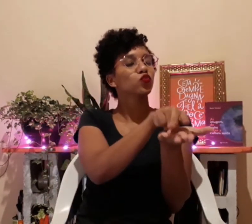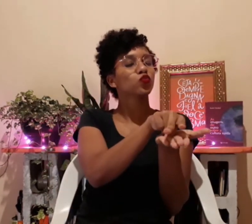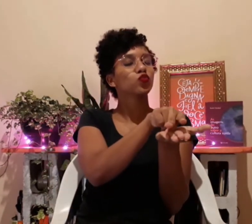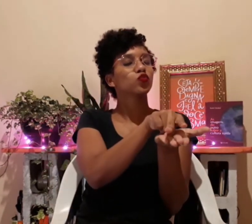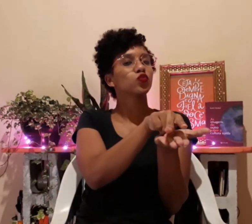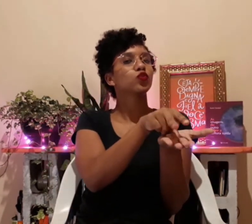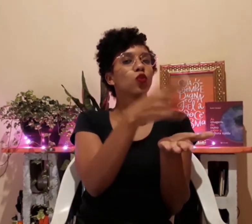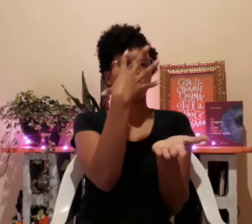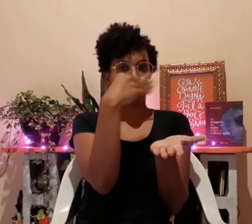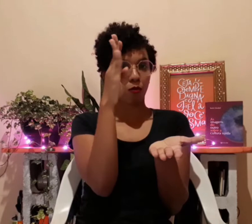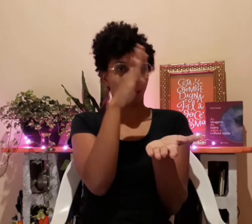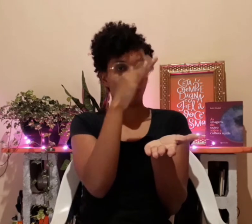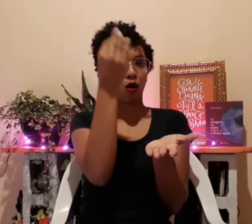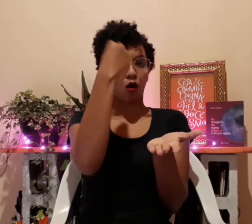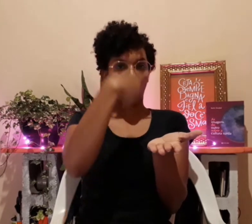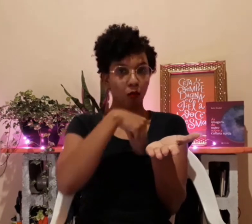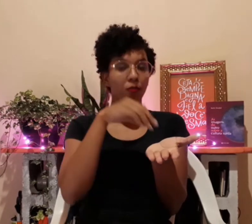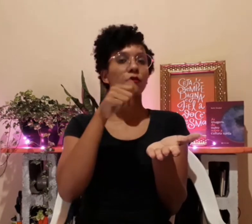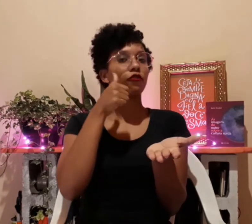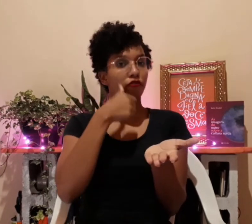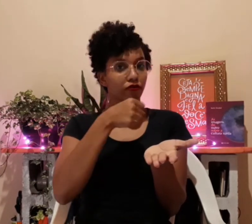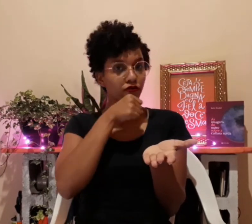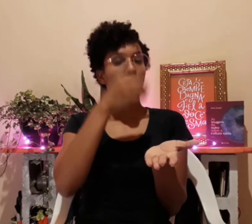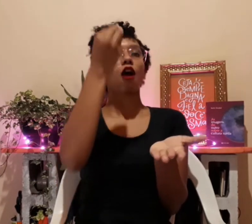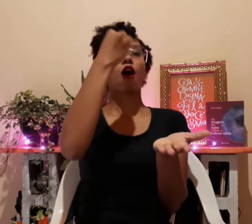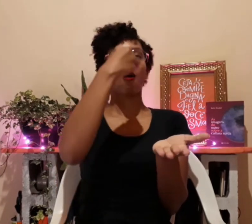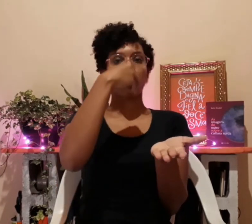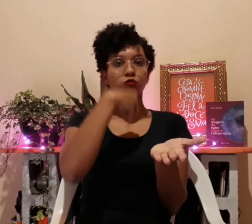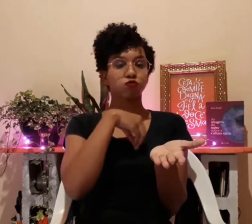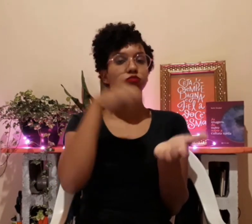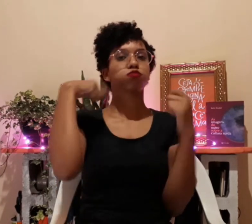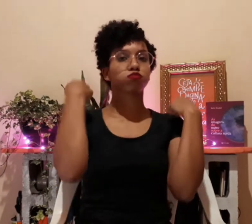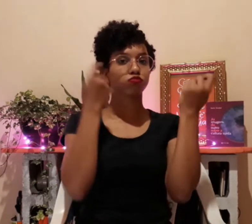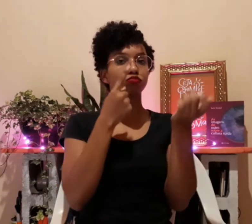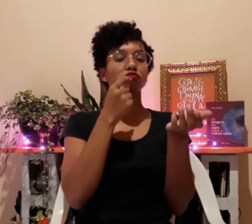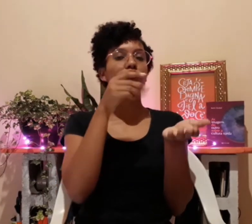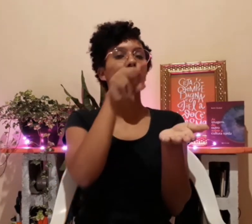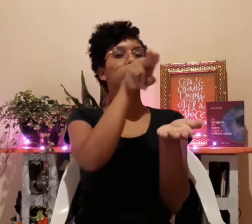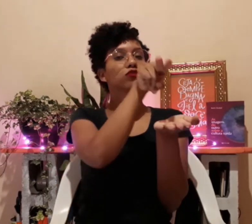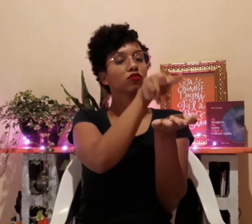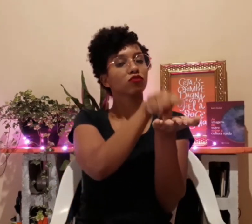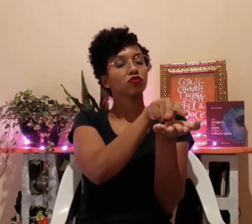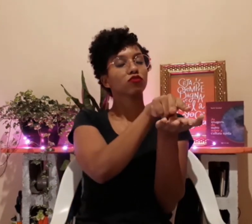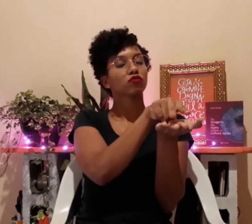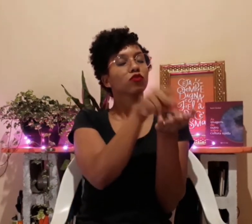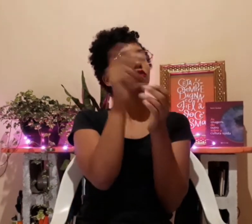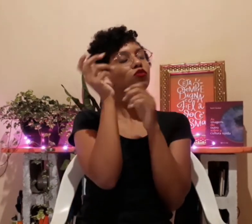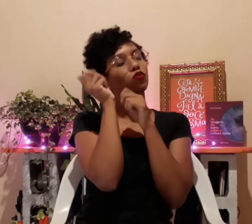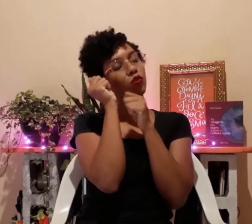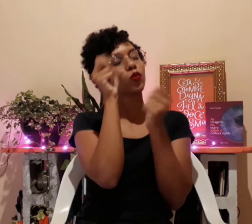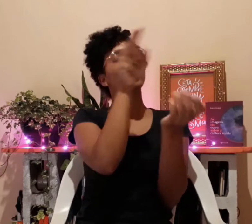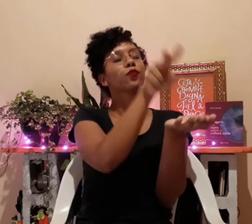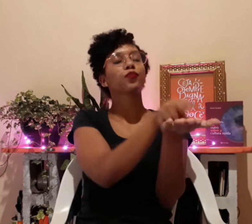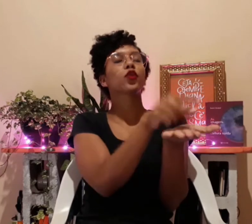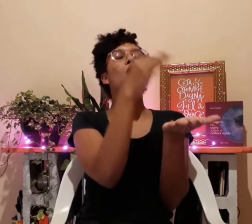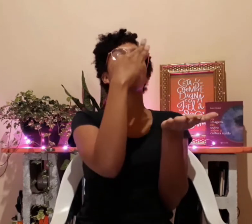voltando. Lá o lobo já comeu a vovó, comeu o Chapeuzinho, tá lá na cama da vovó, dormindo e